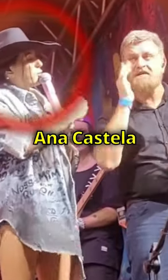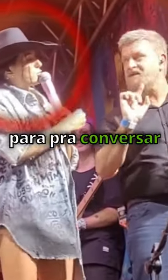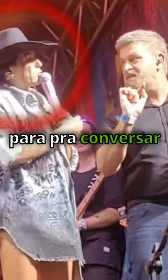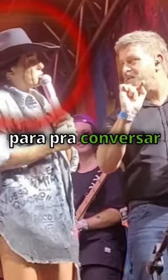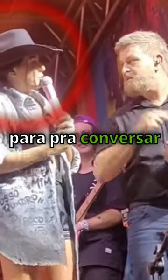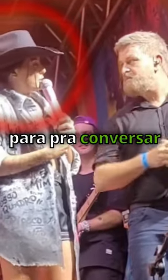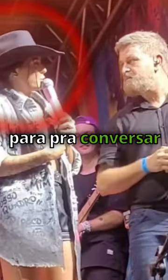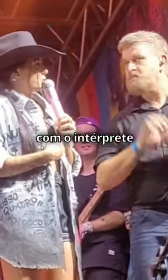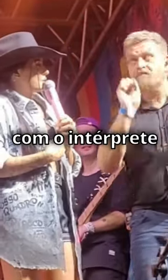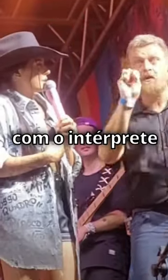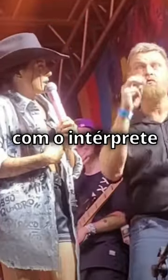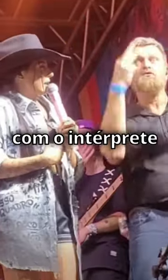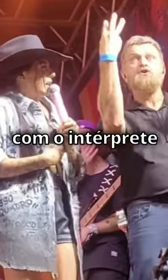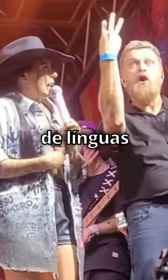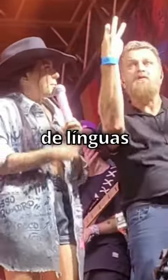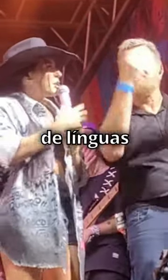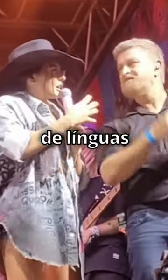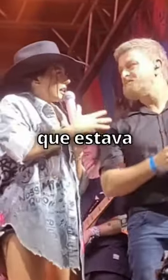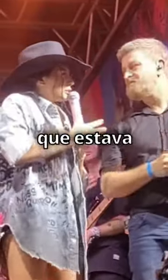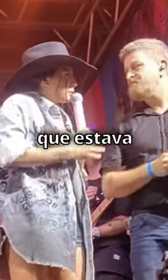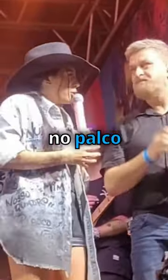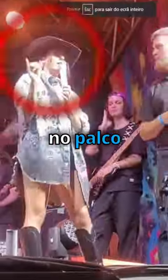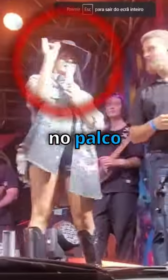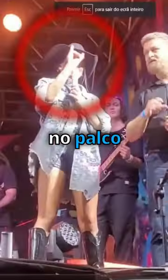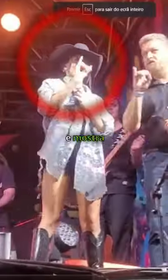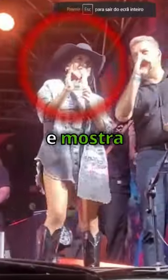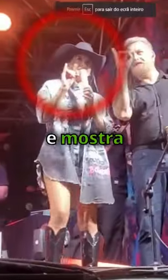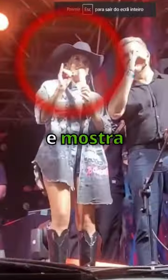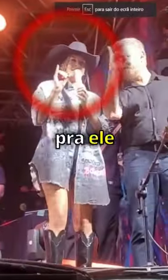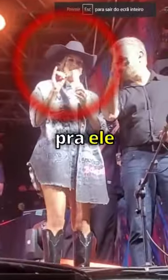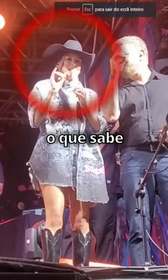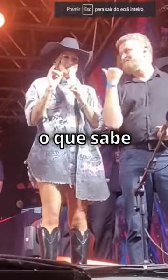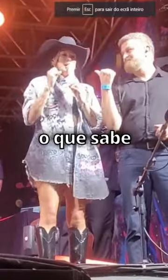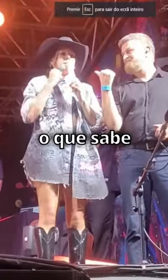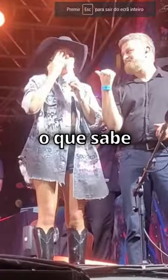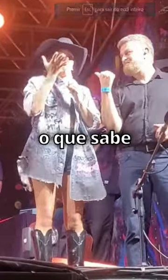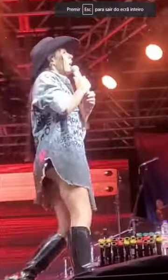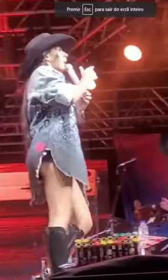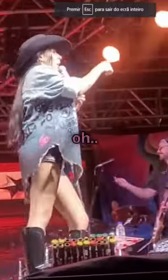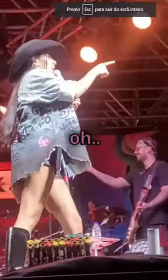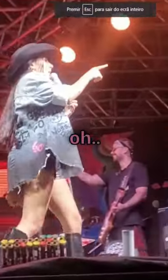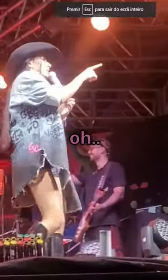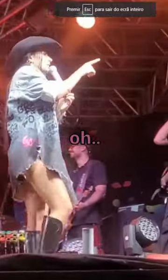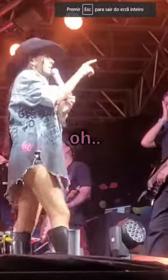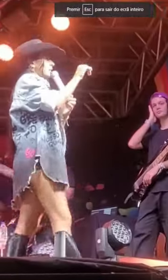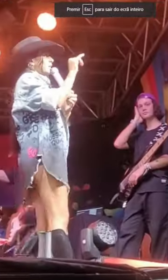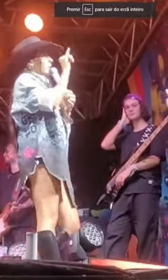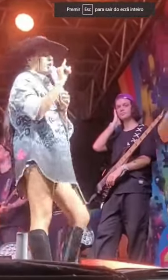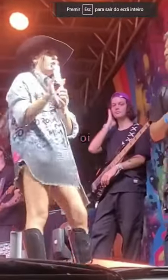para pra conversar com o intérprete de línguas que estava no palco e mostra pra ele o que sabe. Ó, oi,